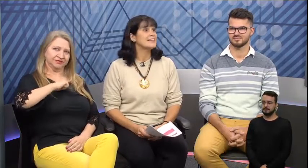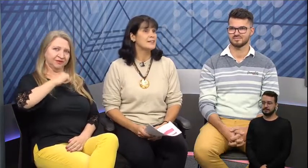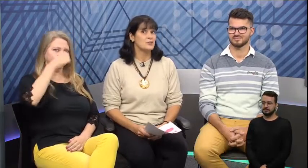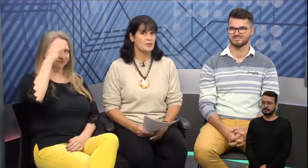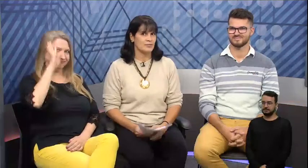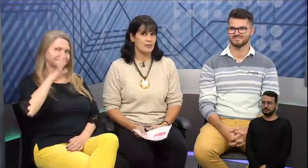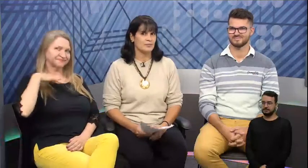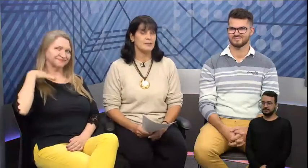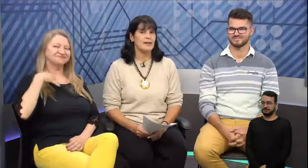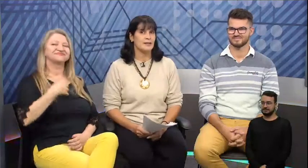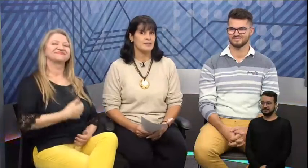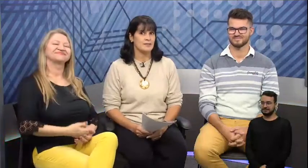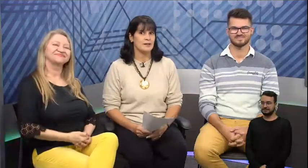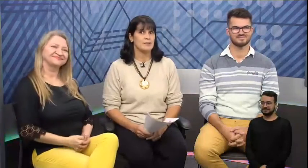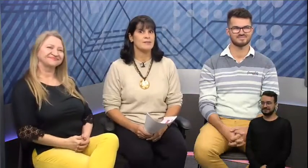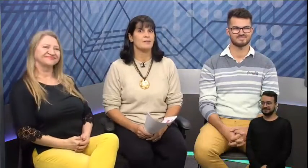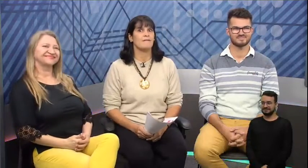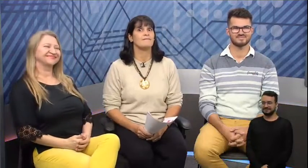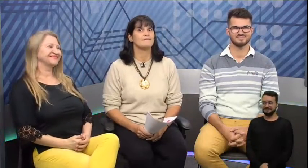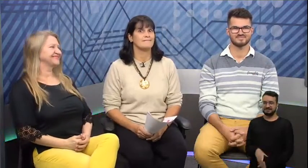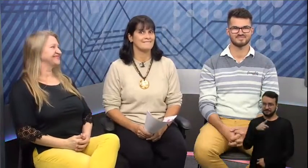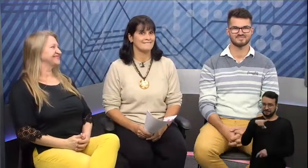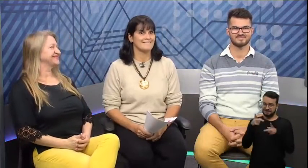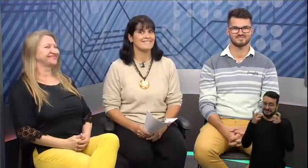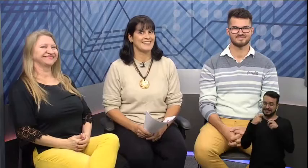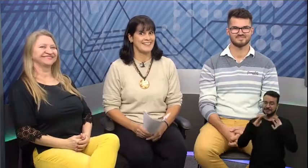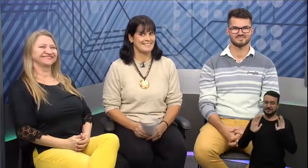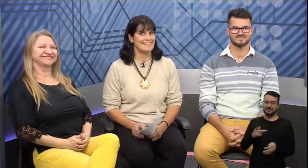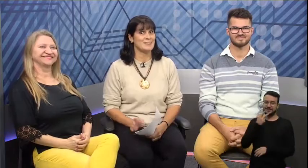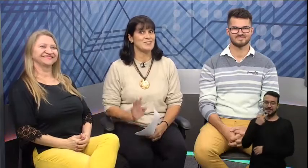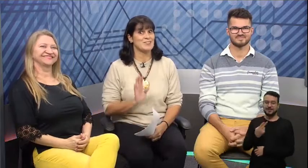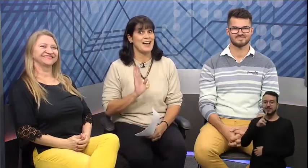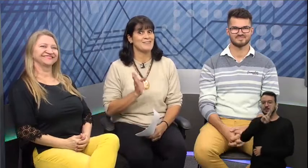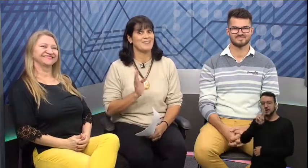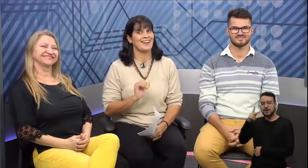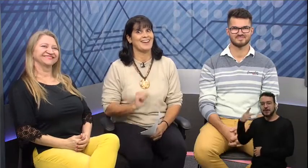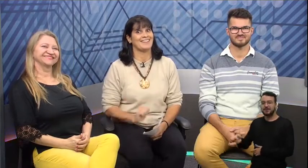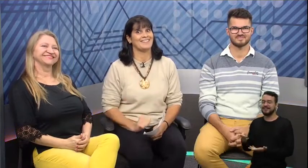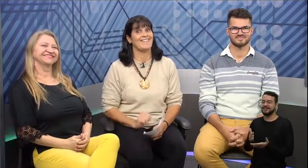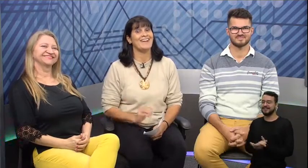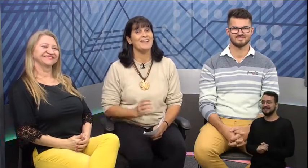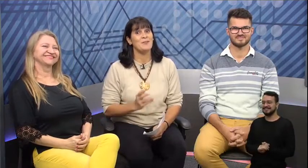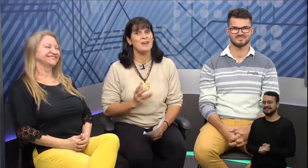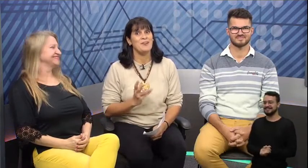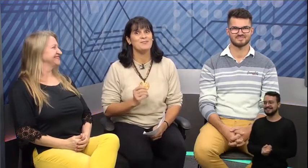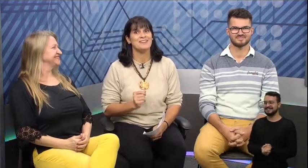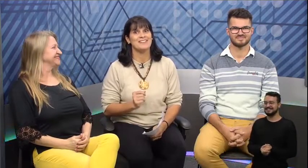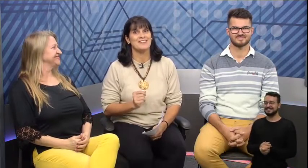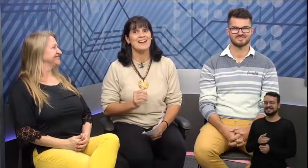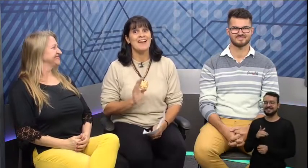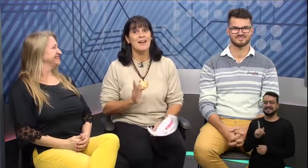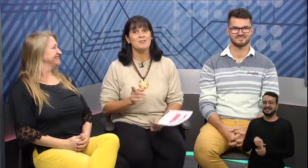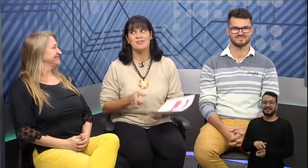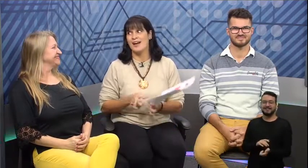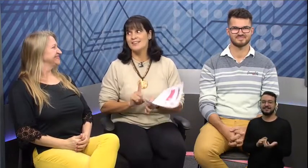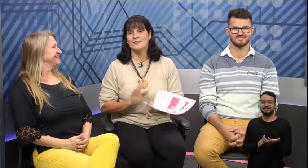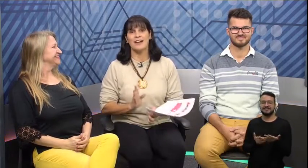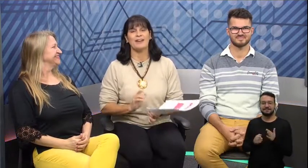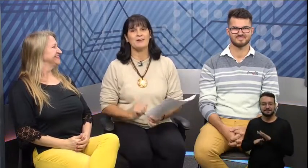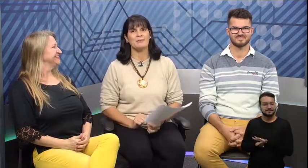E eu já falei o nome dela, vê se alguém percebeu. Né? Eu já falei, olha como que é o vício. Eu já antes falei o nome